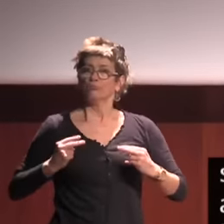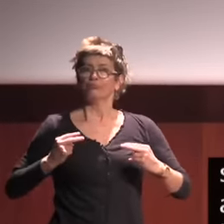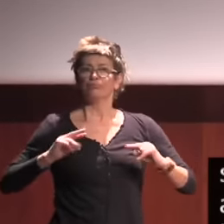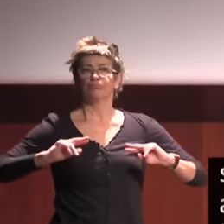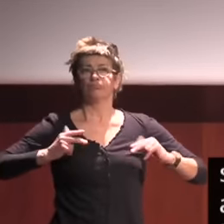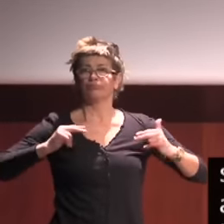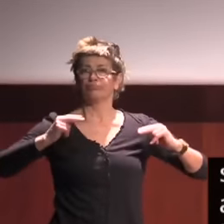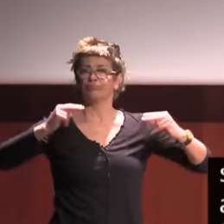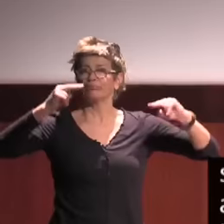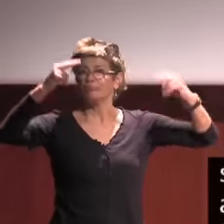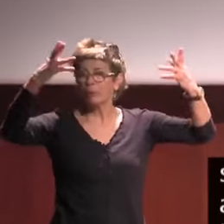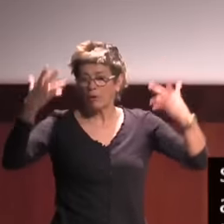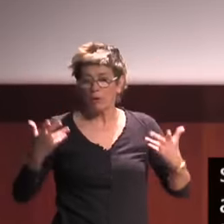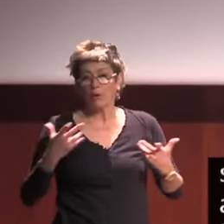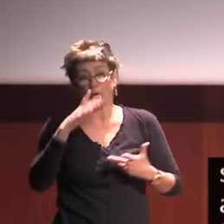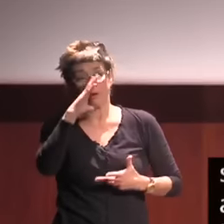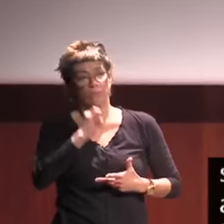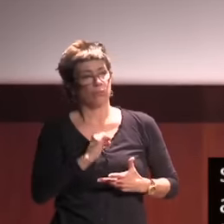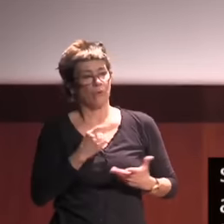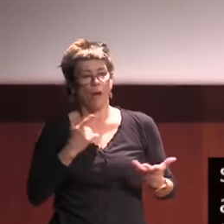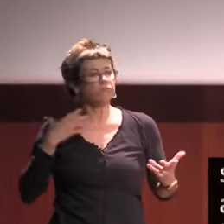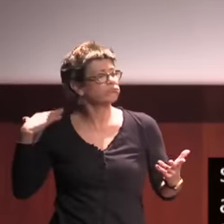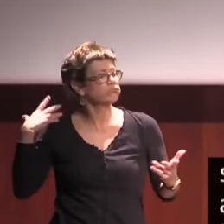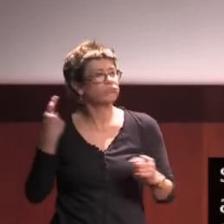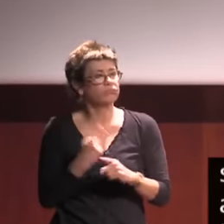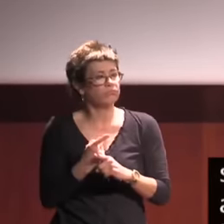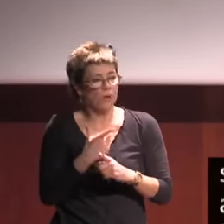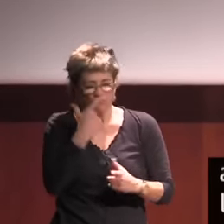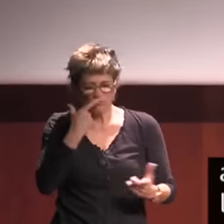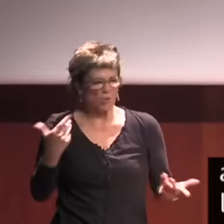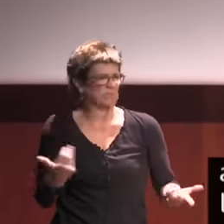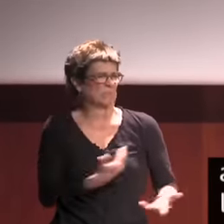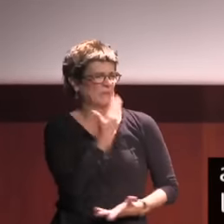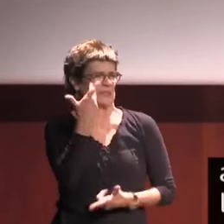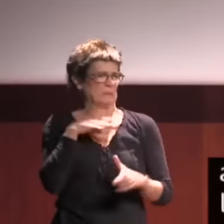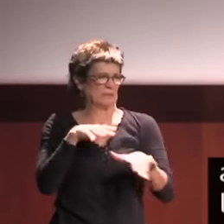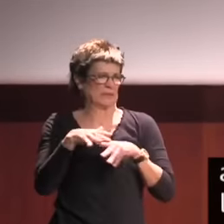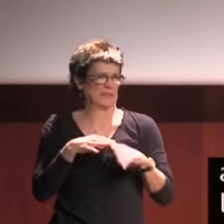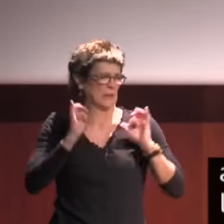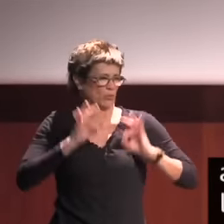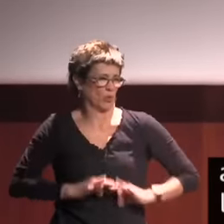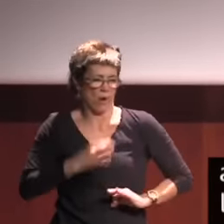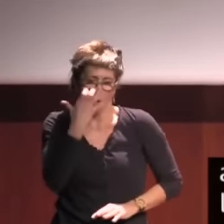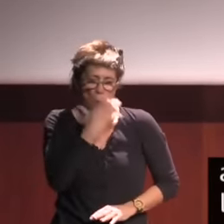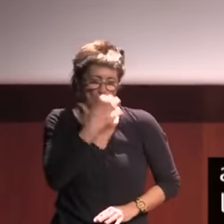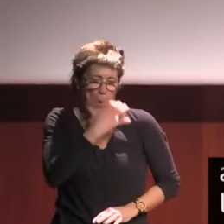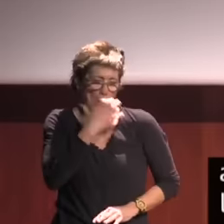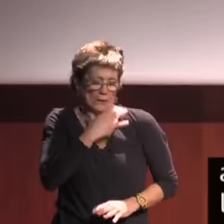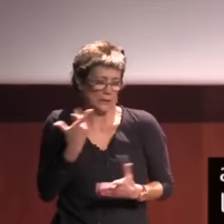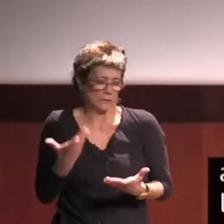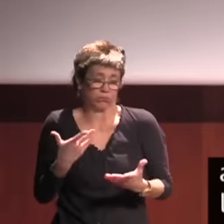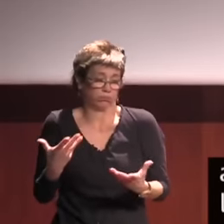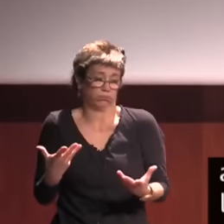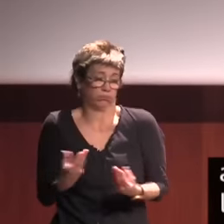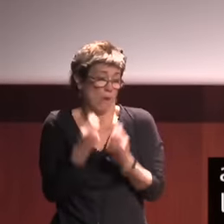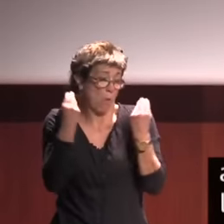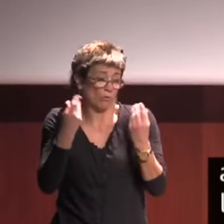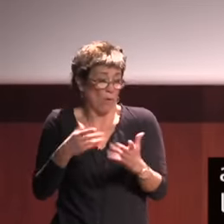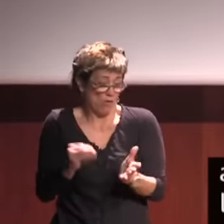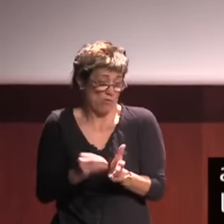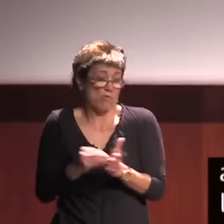construit. C'est pourquoi je me sentirai toute ma vie victime de ces systèmes scolaires effroyables qui existent malheureusement